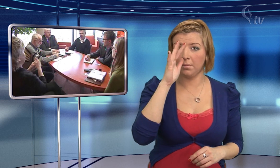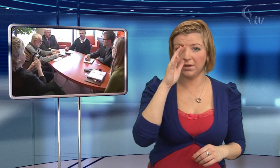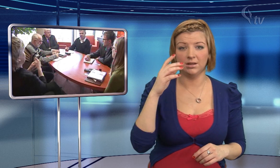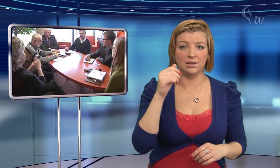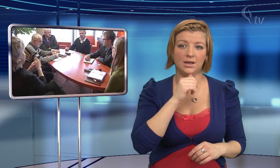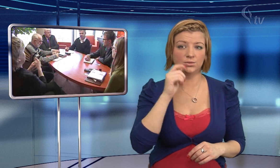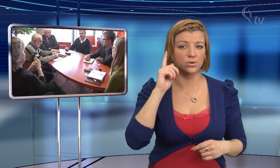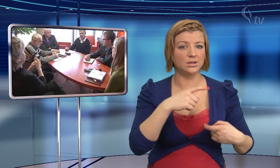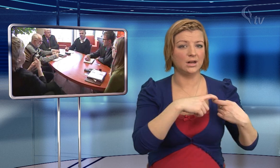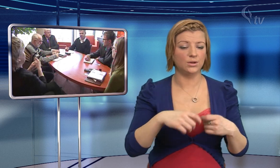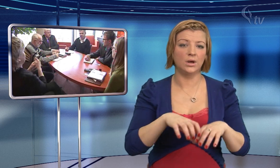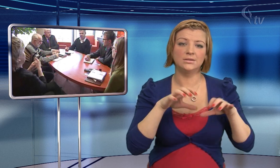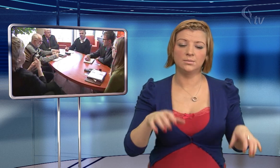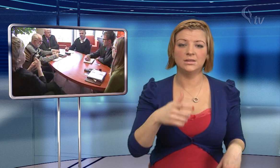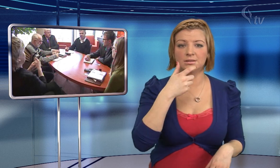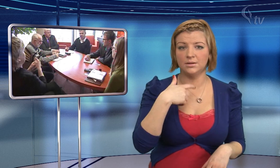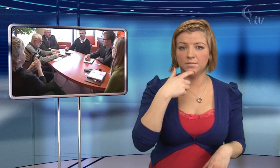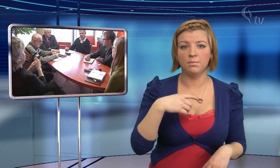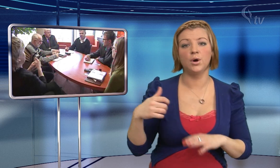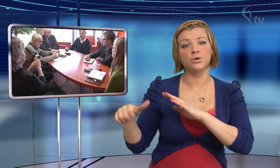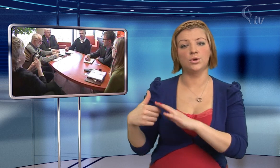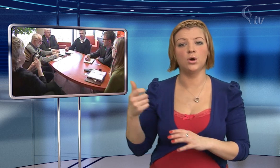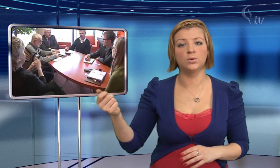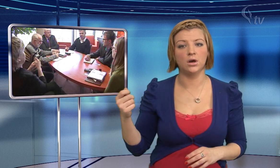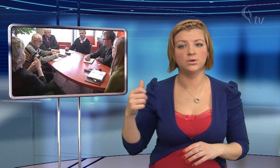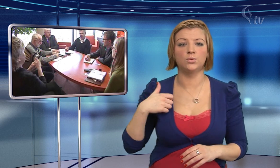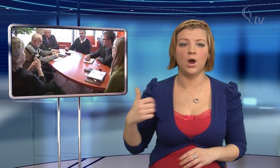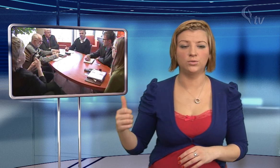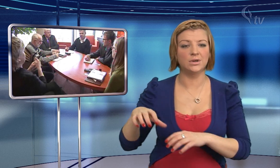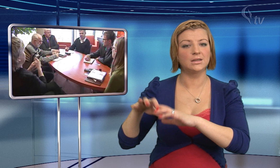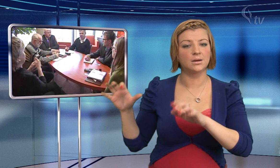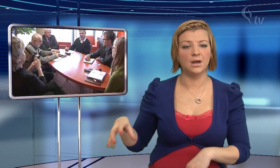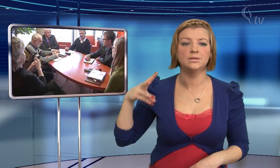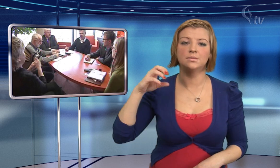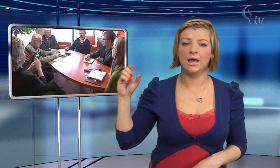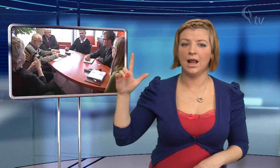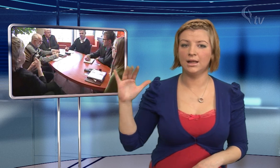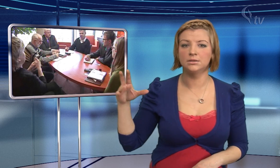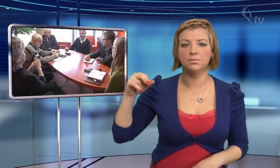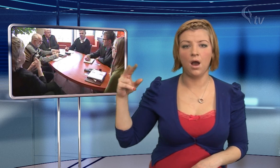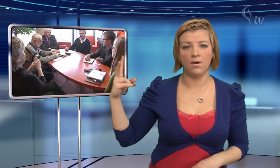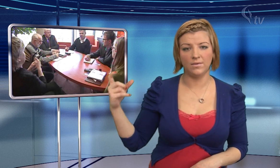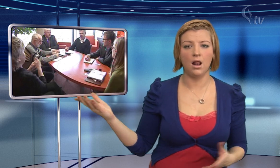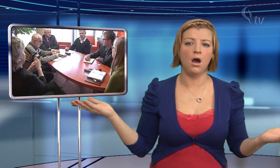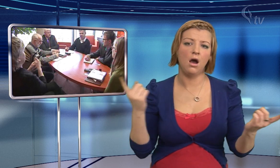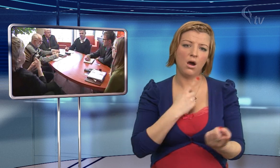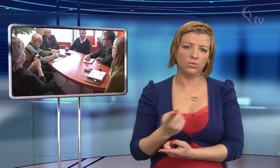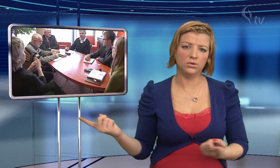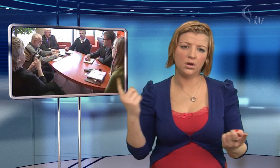raskelt. 14. aprillil arutasid Eesti Kurtide Liidu esimees Tiit Papp ja Töötukassa juhatuse